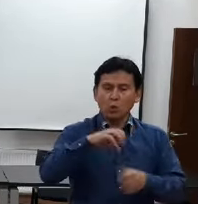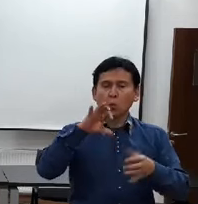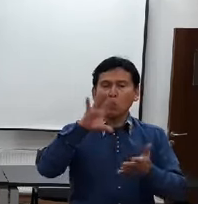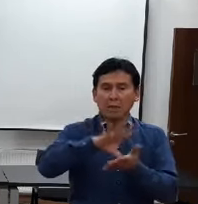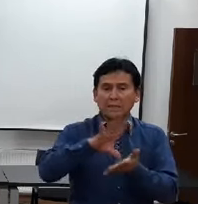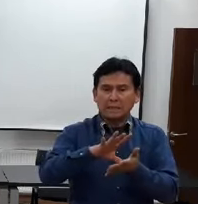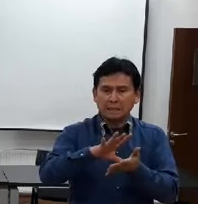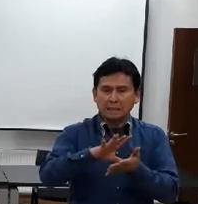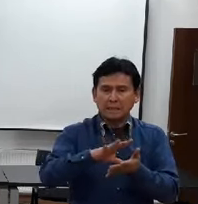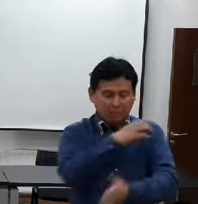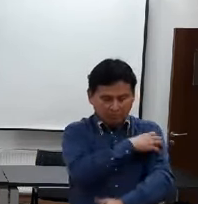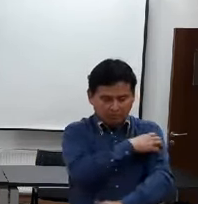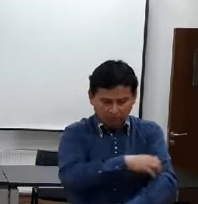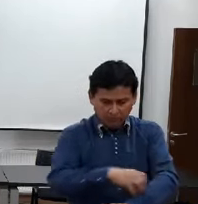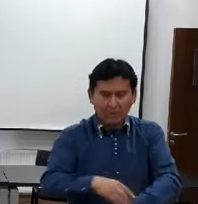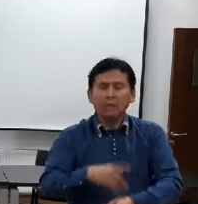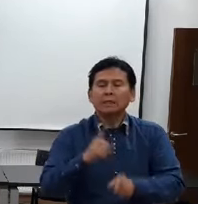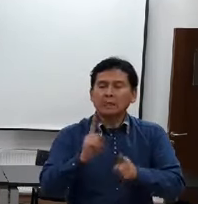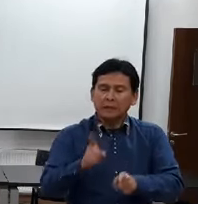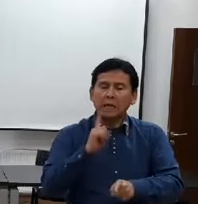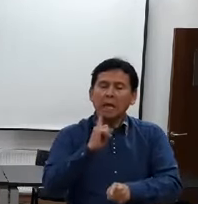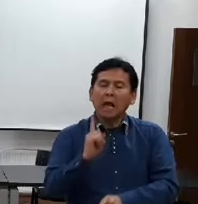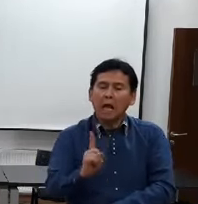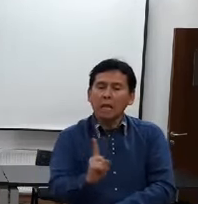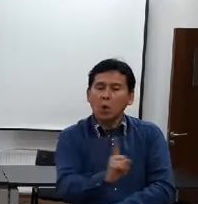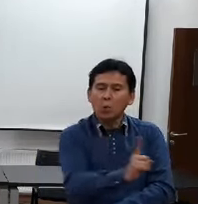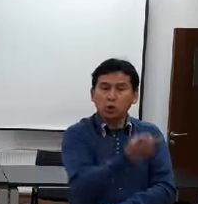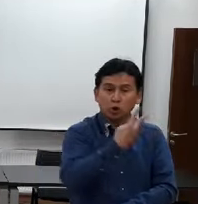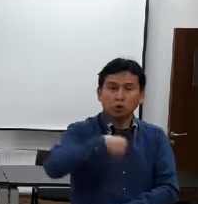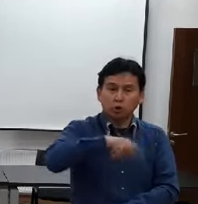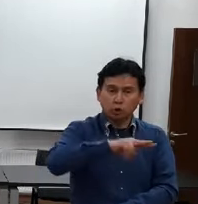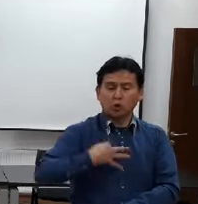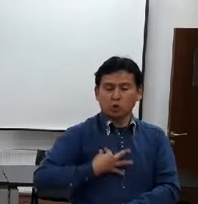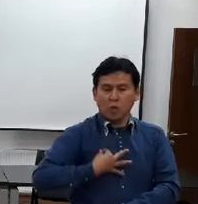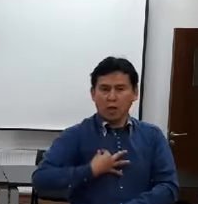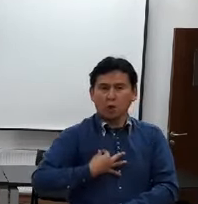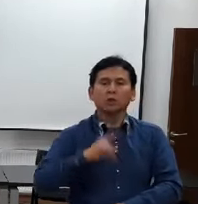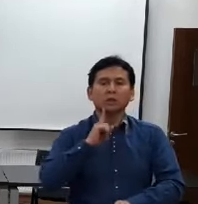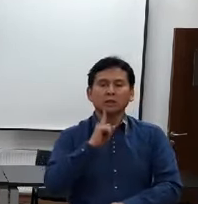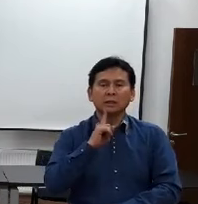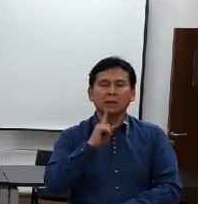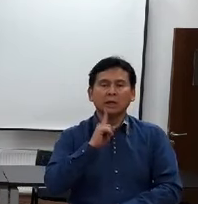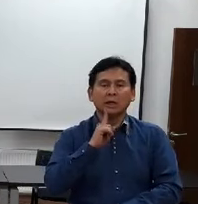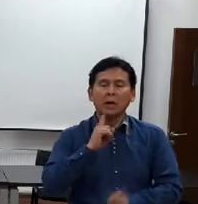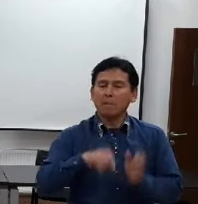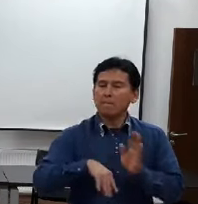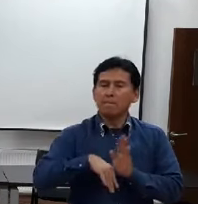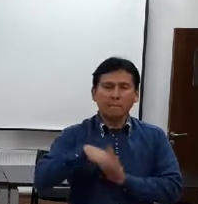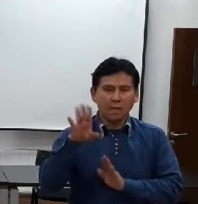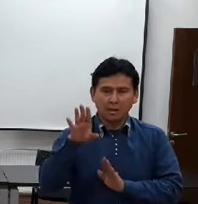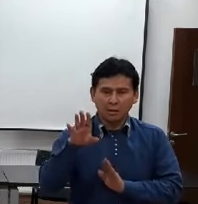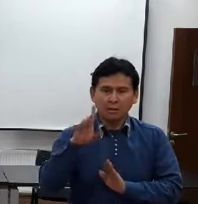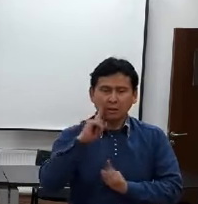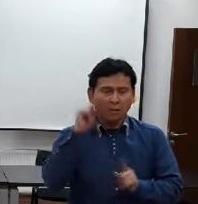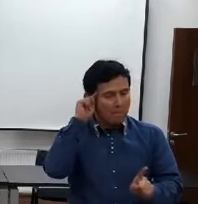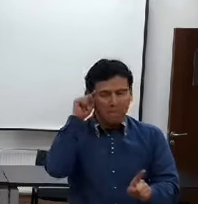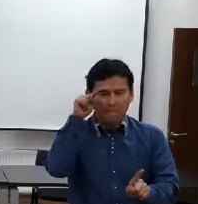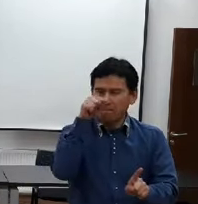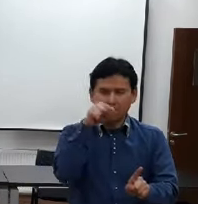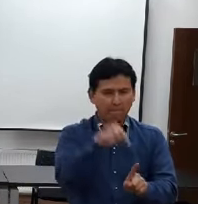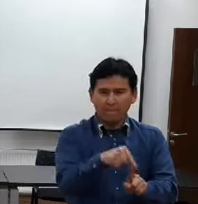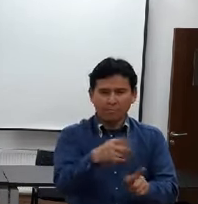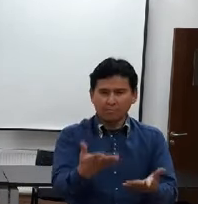y nuestro país se merece que cada uno de los ciudadanos tenga la mayor preferencia